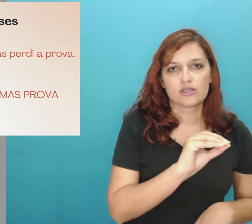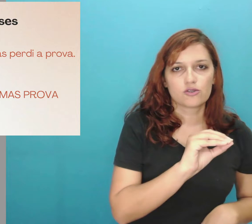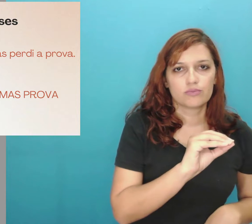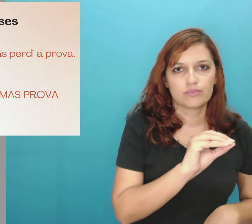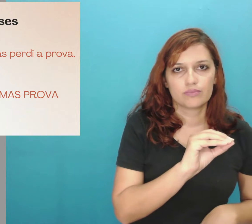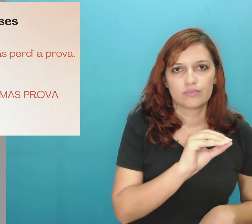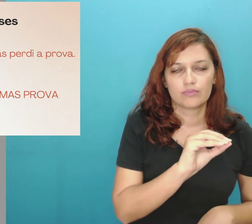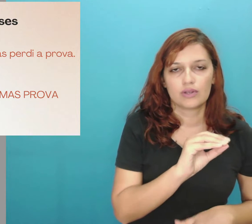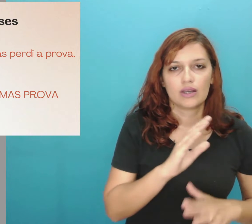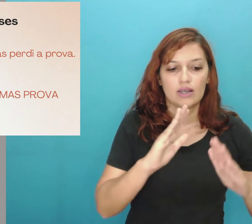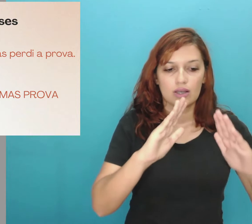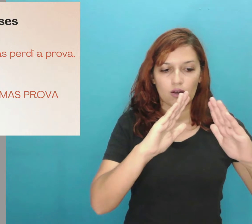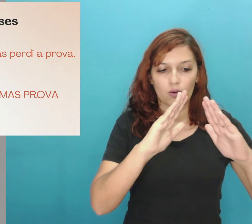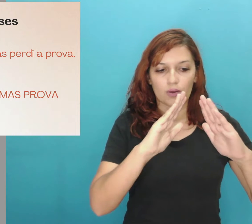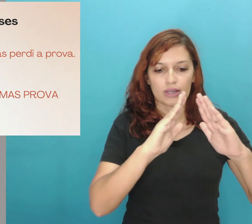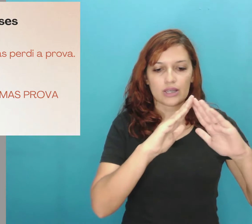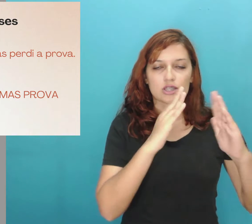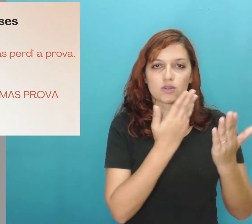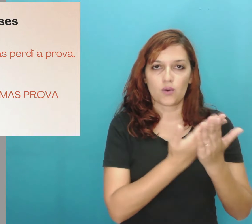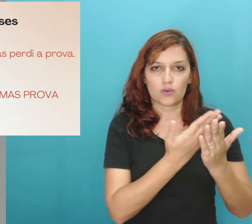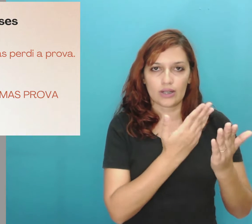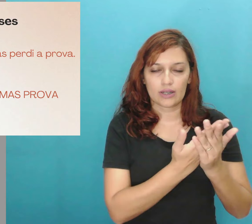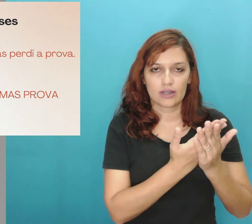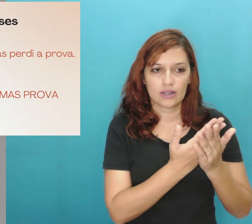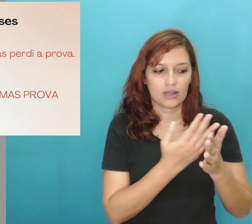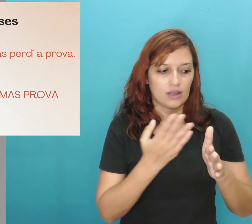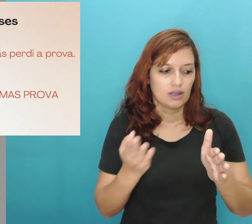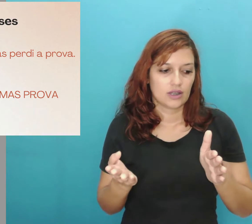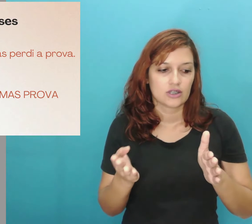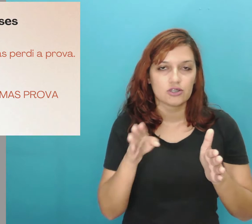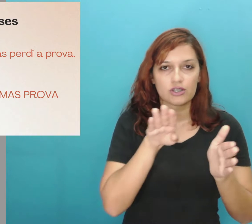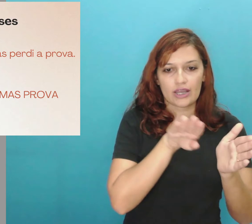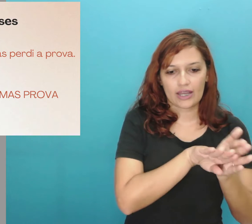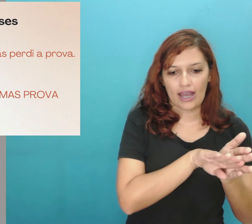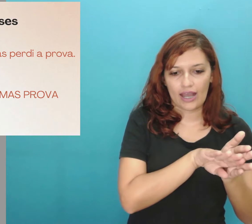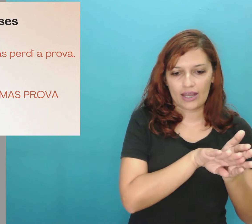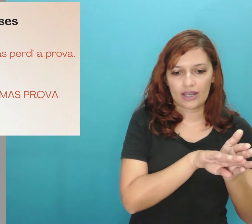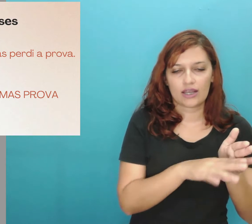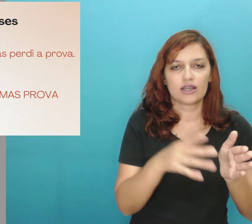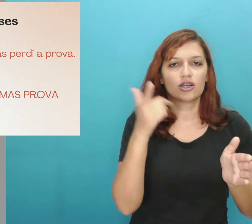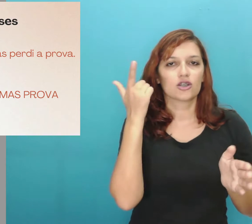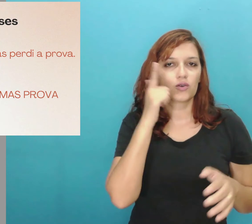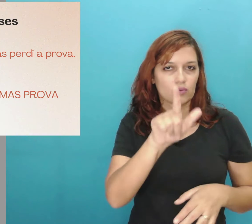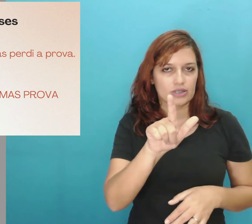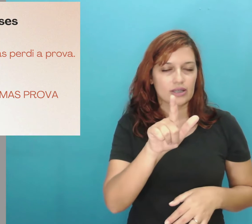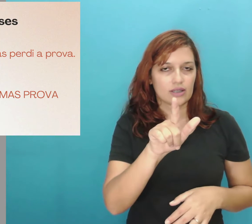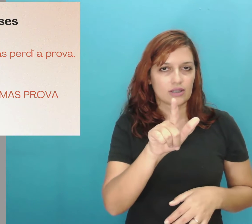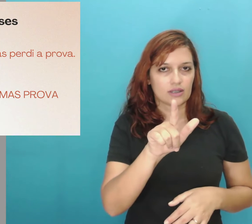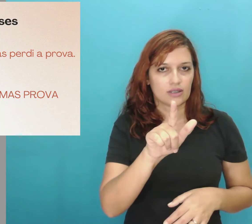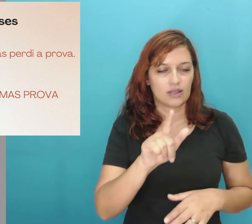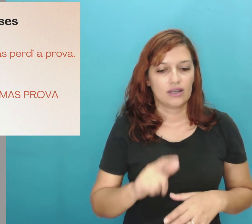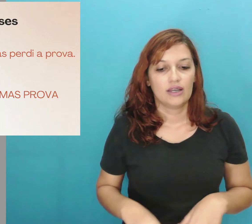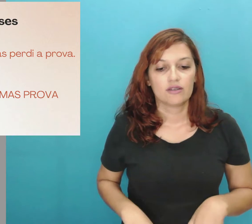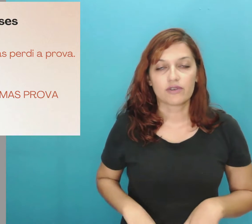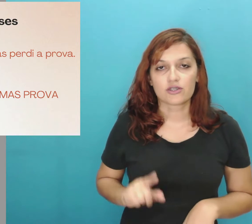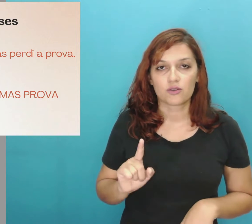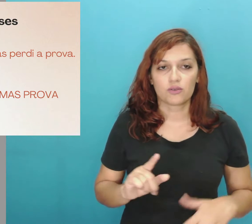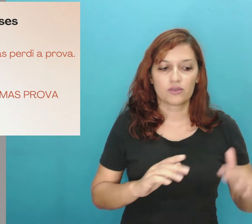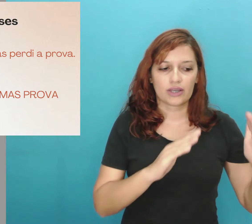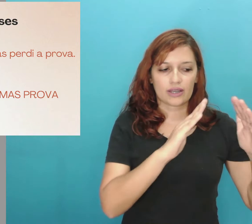início. Ó, escola, chegar, conseguir. Veja que eu coloquei aqui,